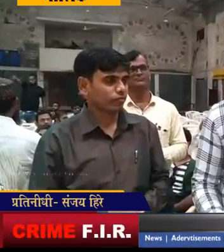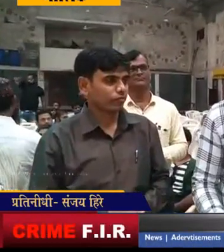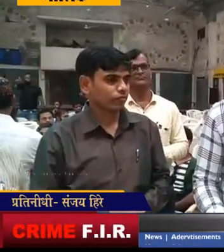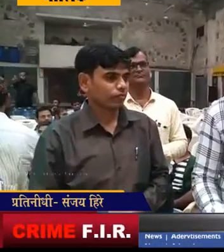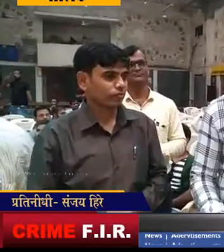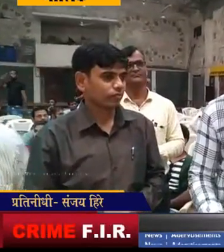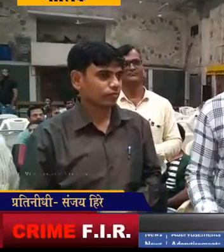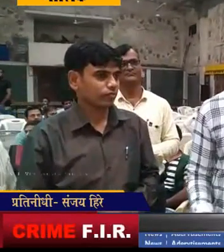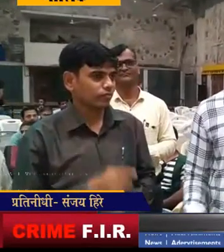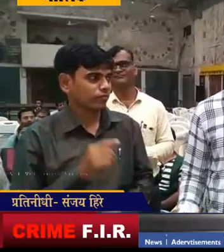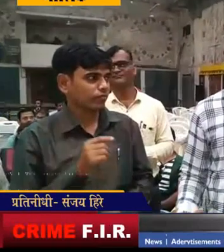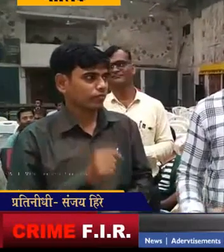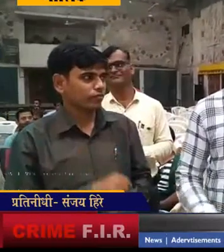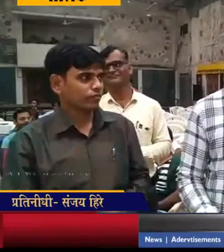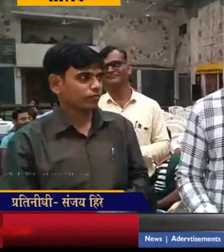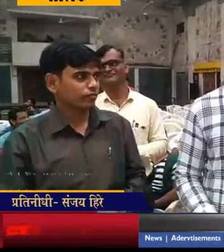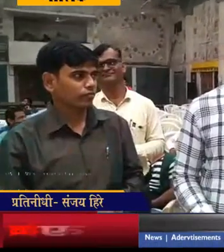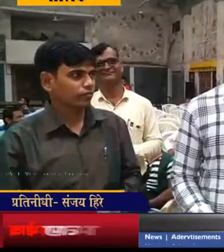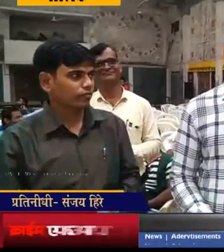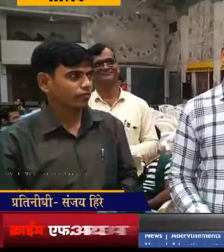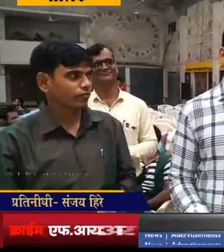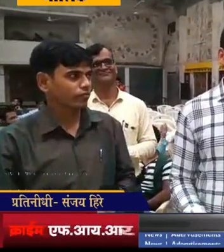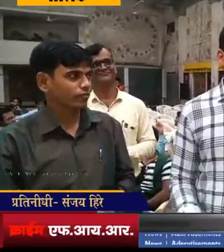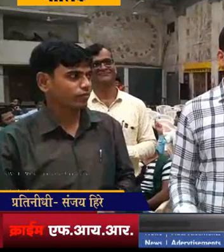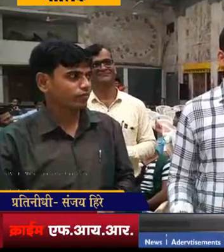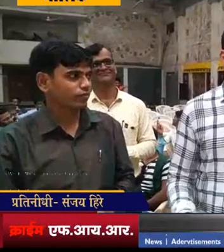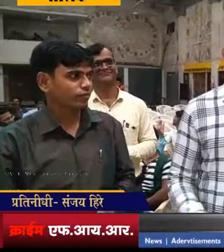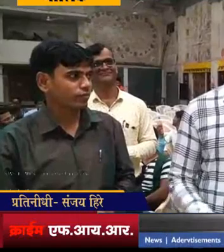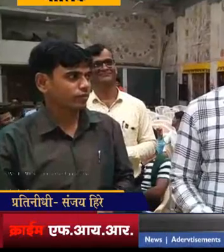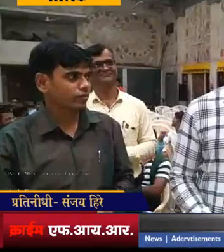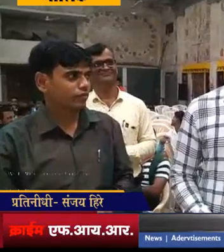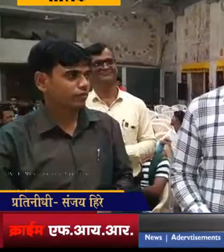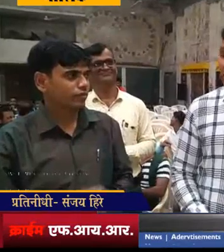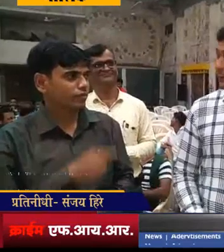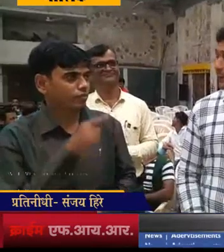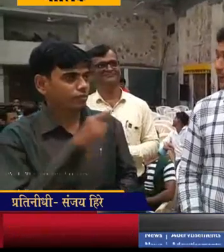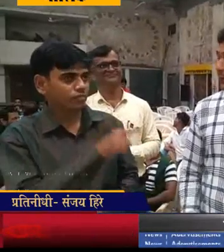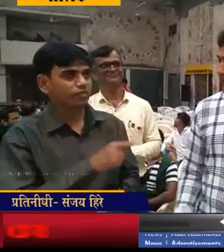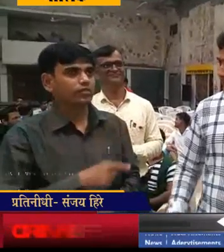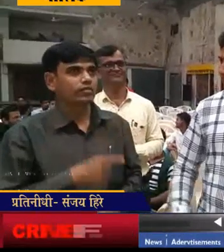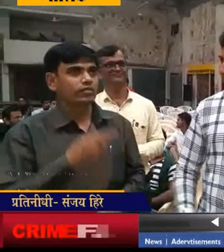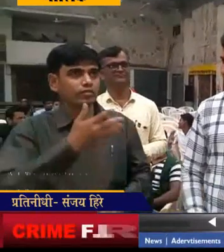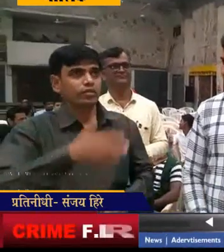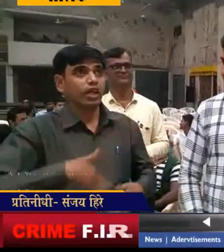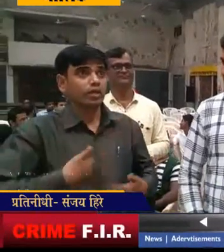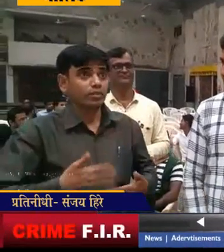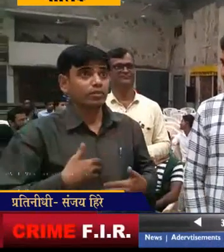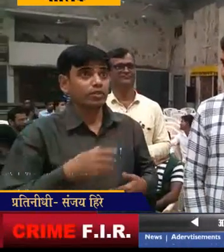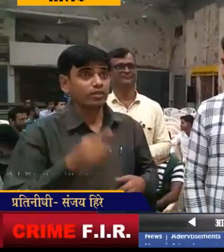डिस्कस करतात आणि एकमेकांना कशी मदत होईल यासाठी हे एकत्र येत असतात.